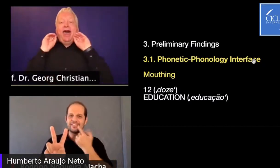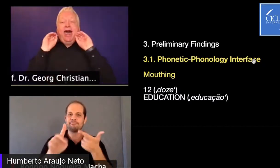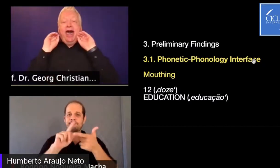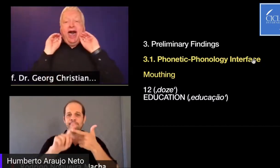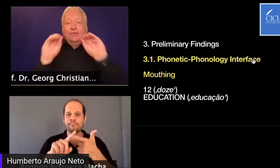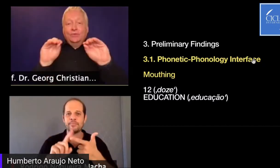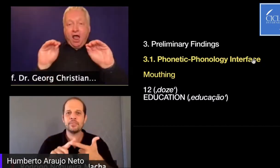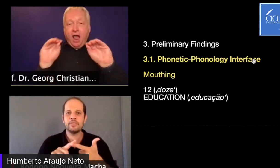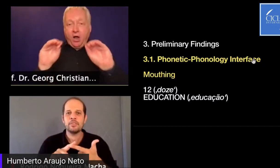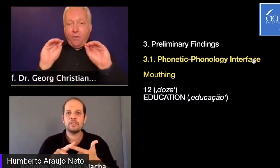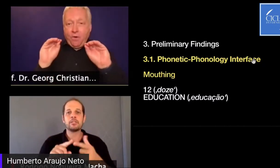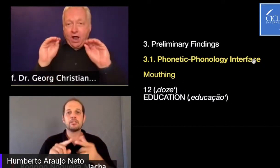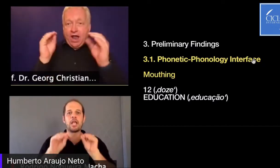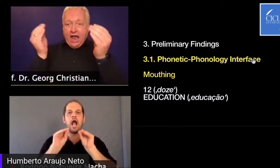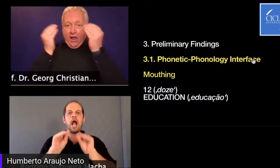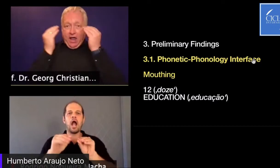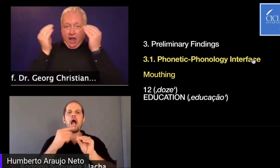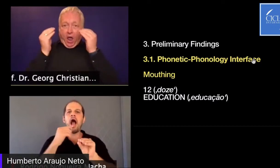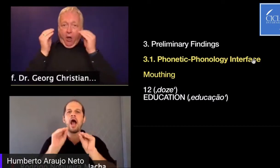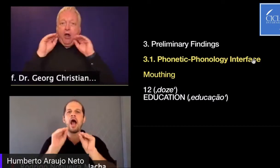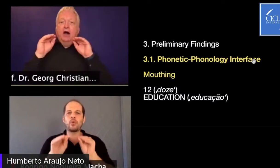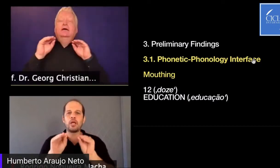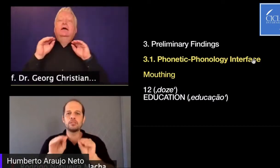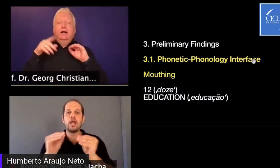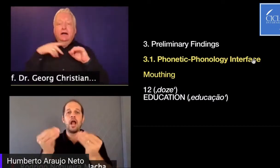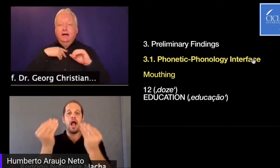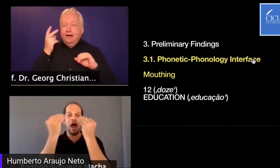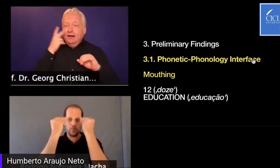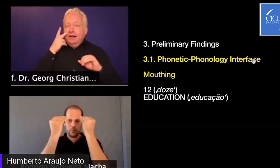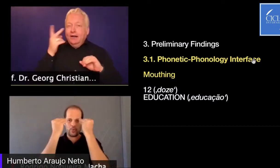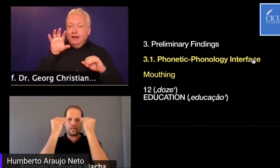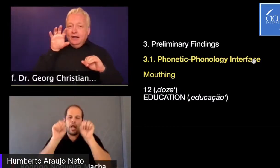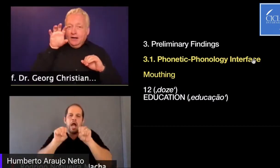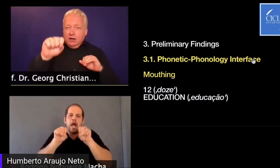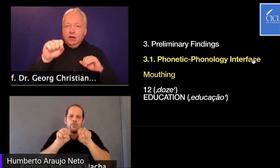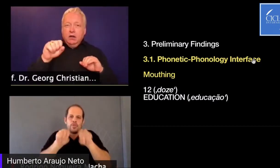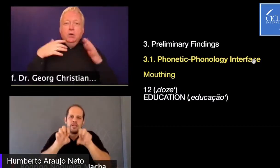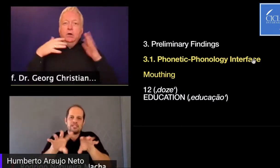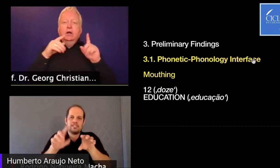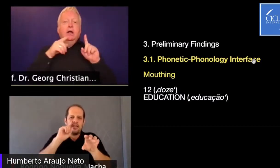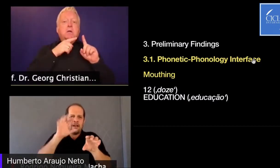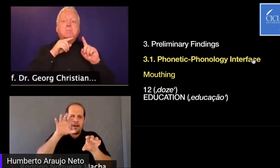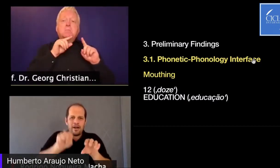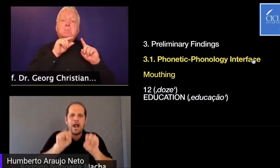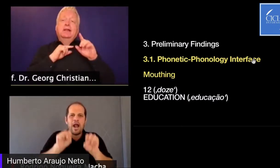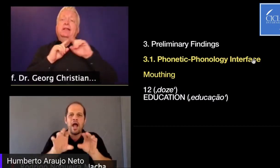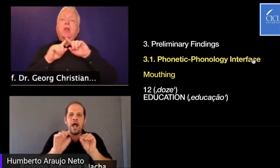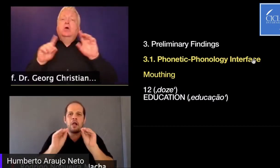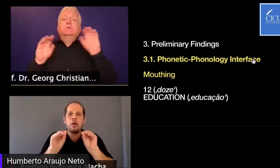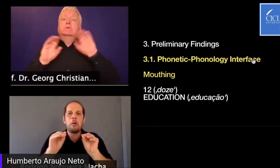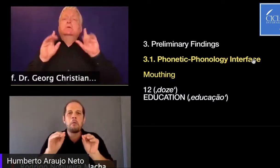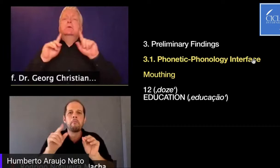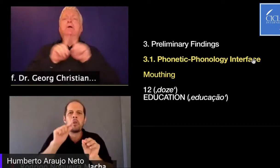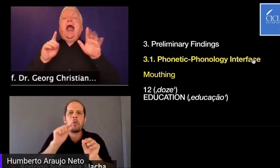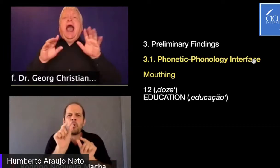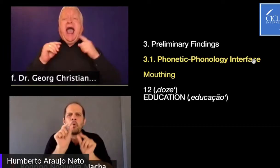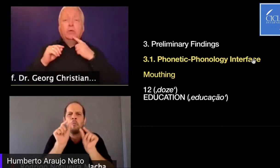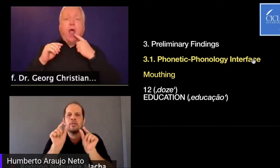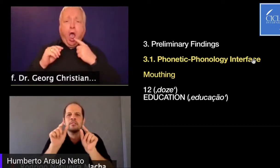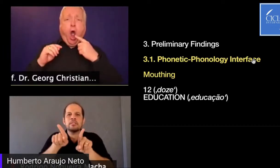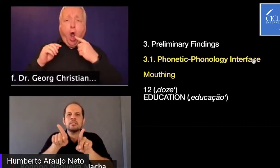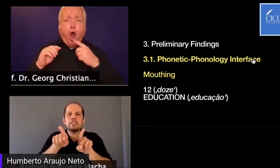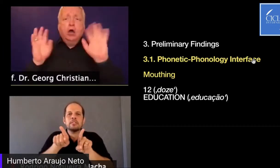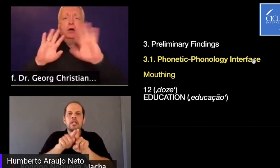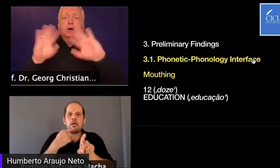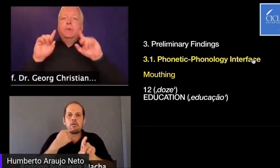que aparece aí no exemplo. Então a pessoa sinalizava, mas fazia esse complemento oral para poder ter certeza de